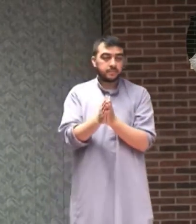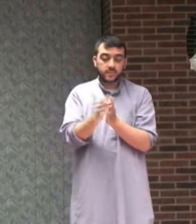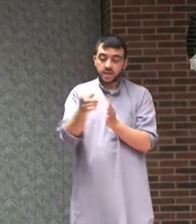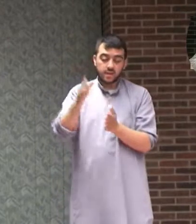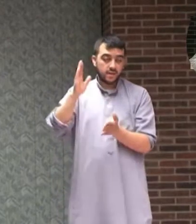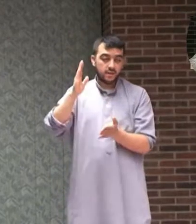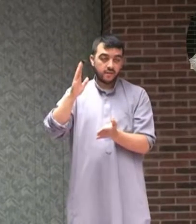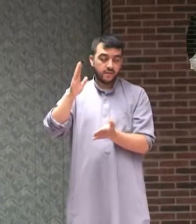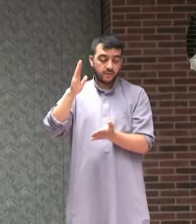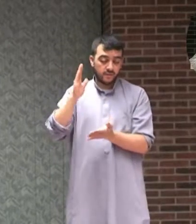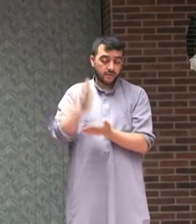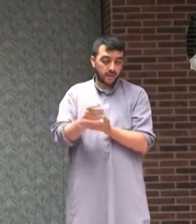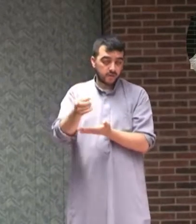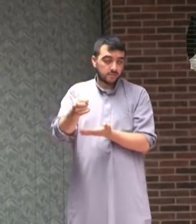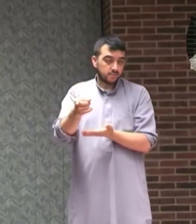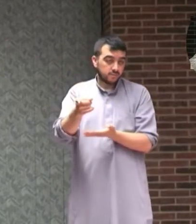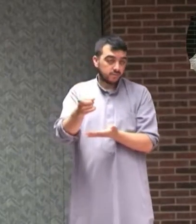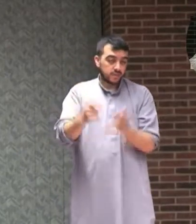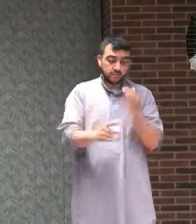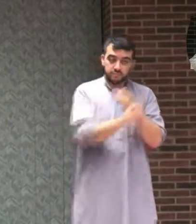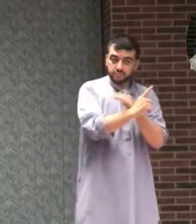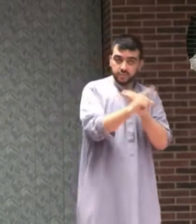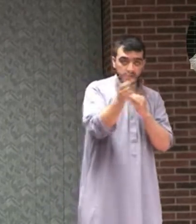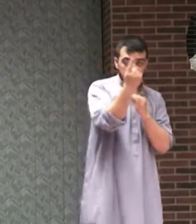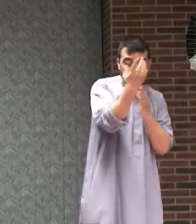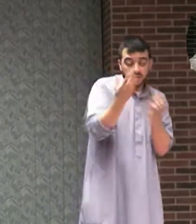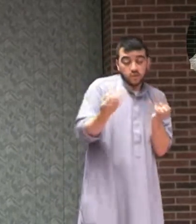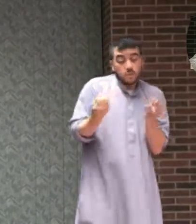Cette destination finale se joue aujourd'hui.